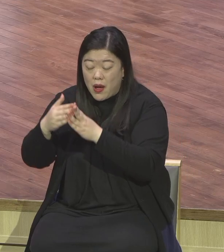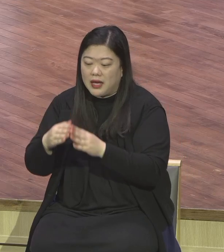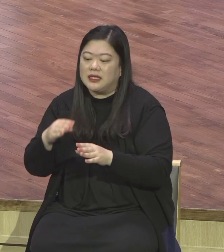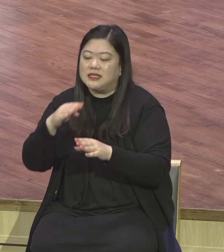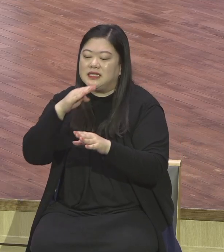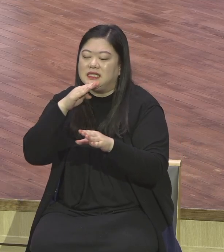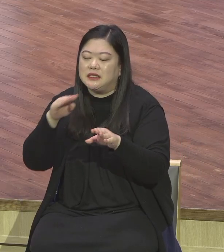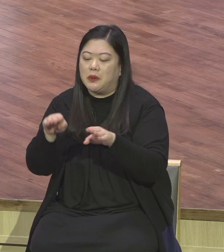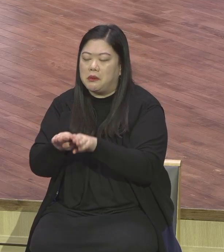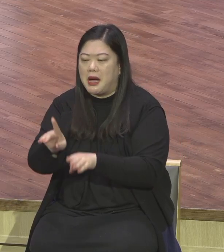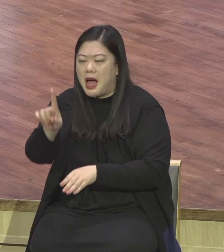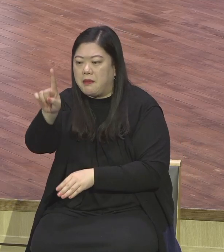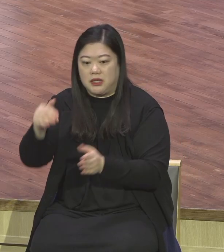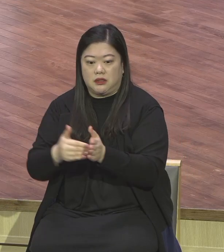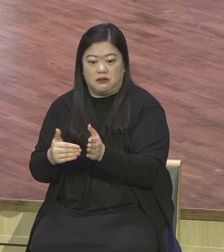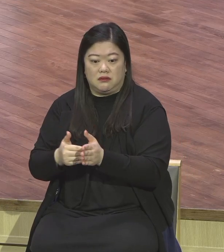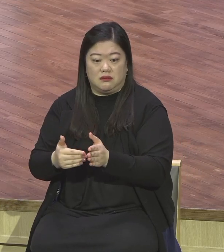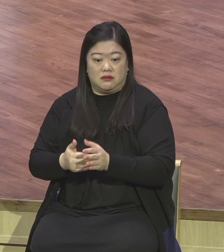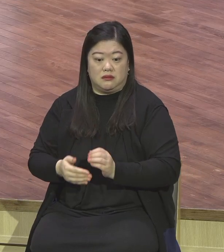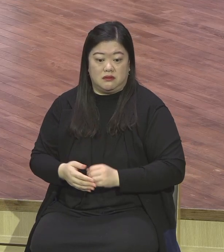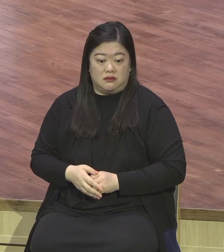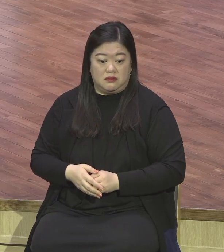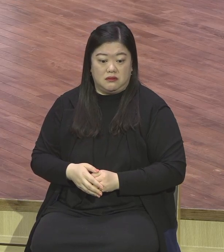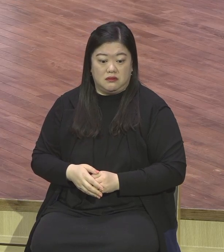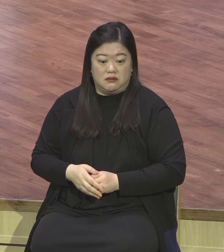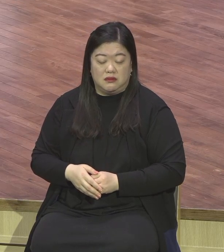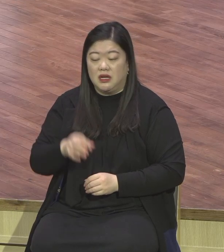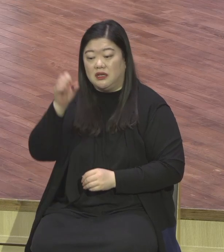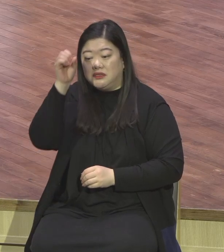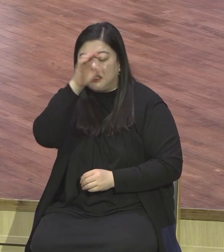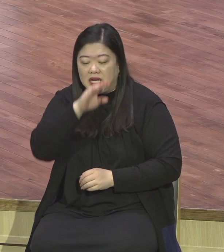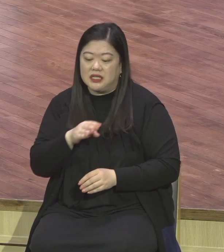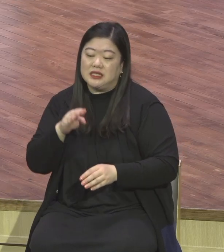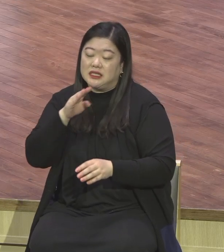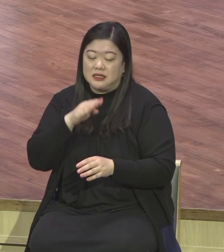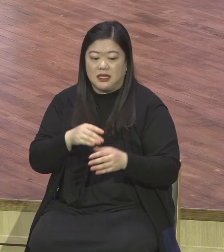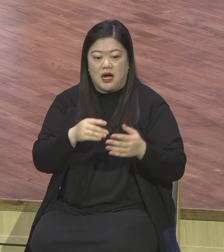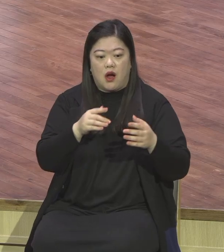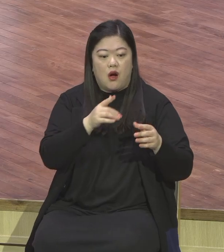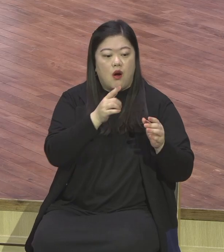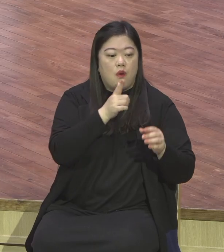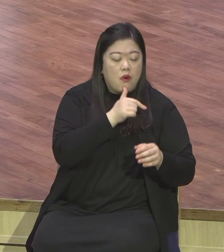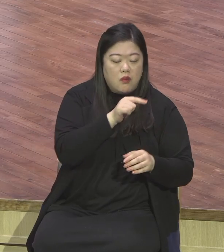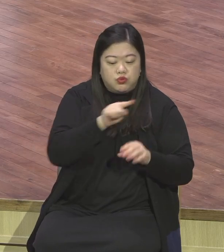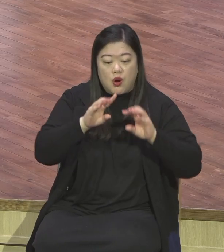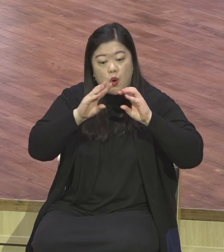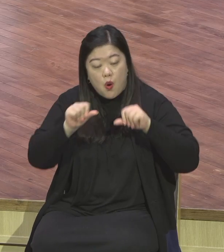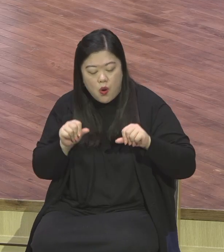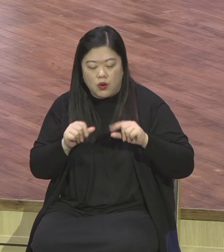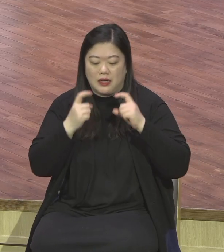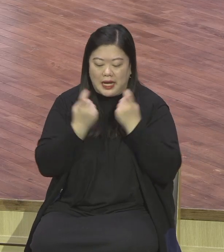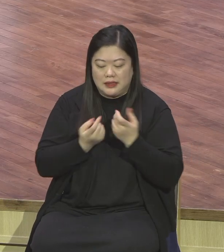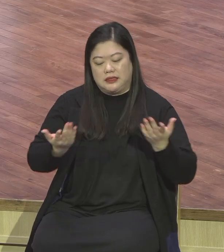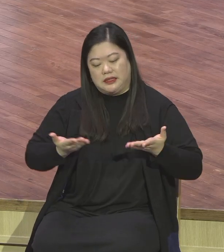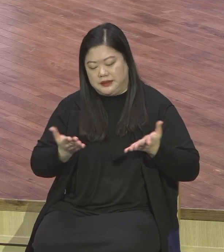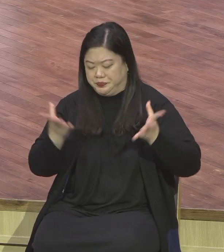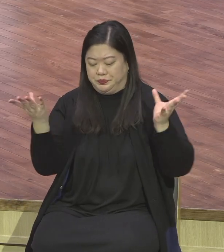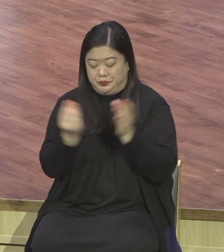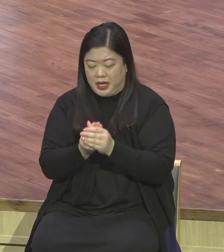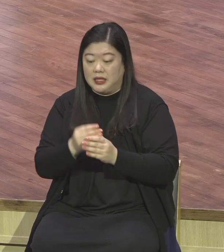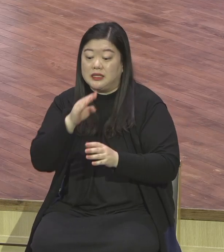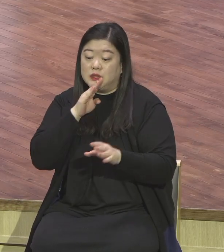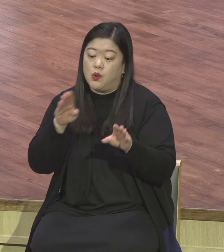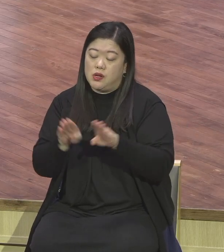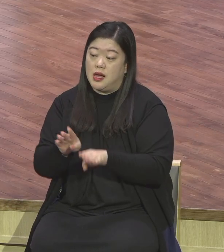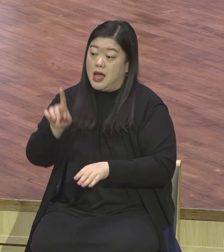썬데이 크리스찬 왔다 그렇게 만들어 버렸어요 맨날 다른 프로그램 쓰고 인본주의 쓰고 사람 구미 맞는 거